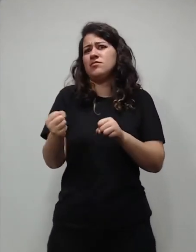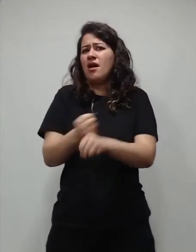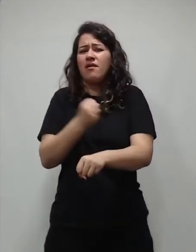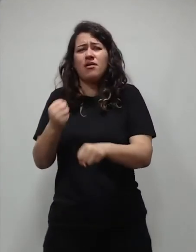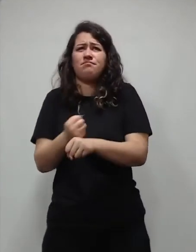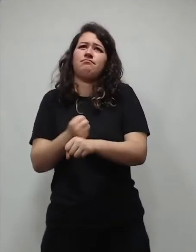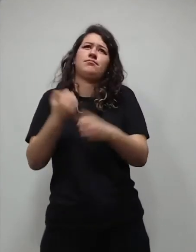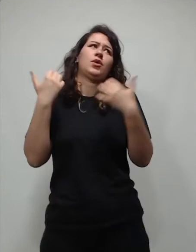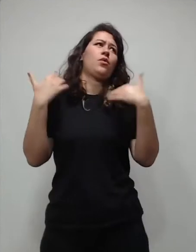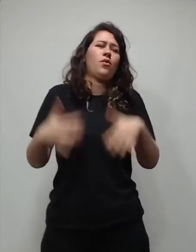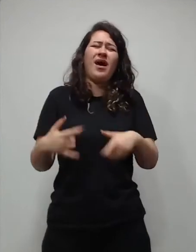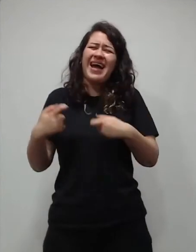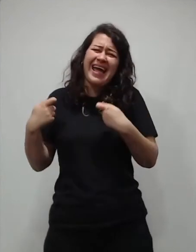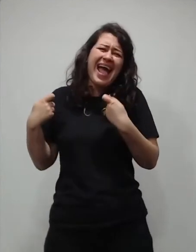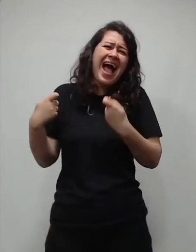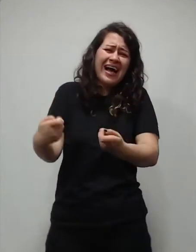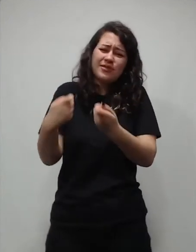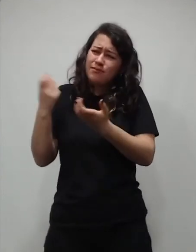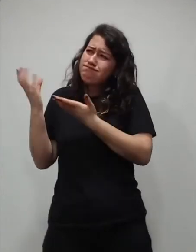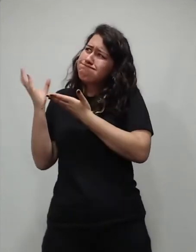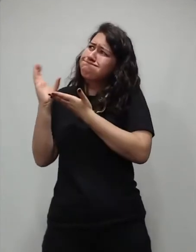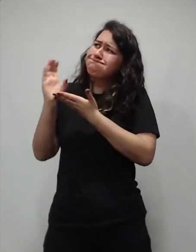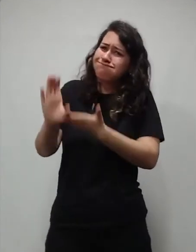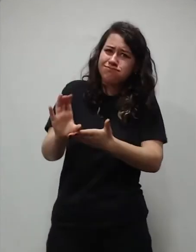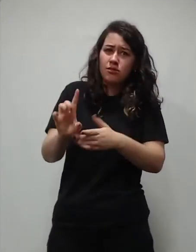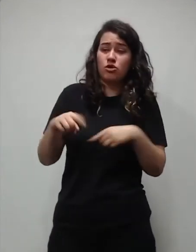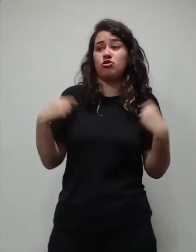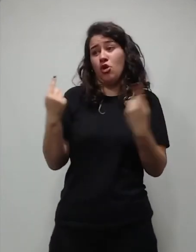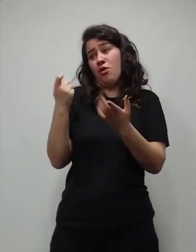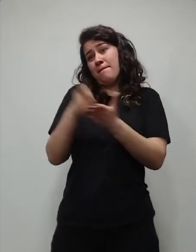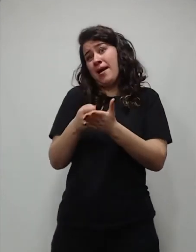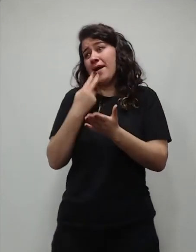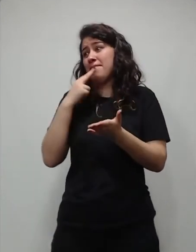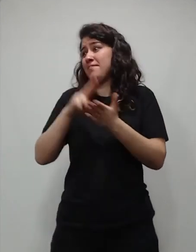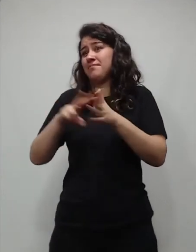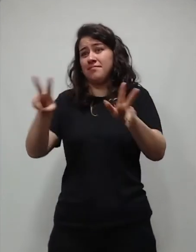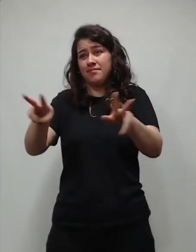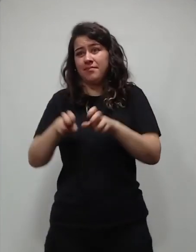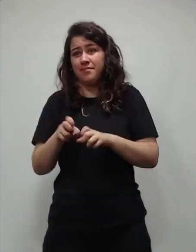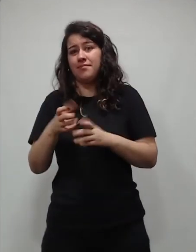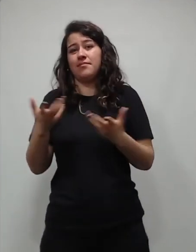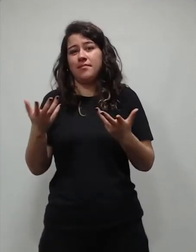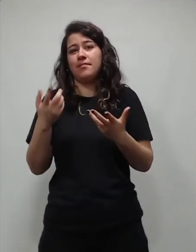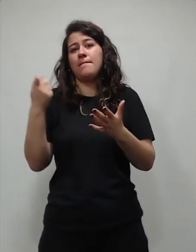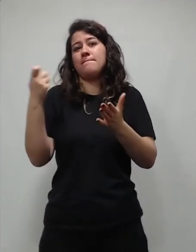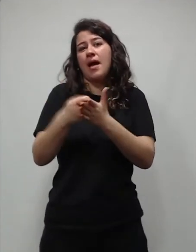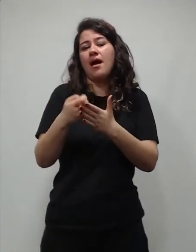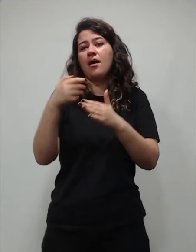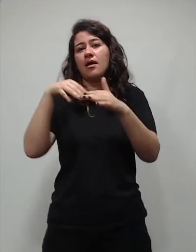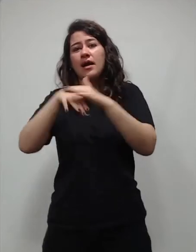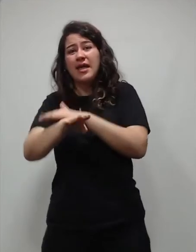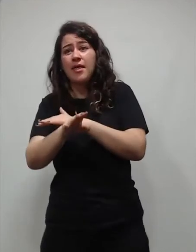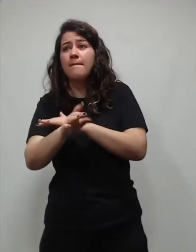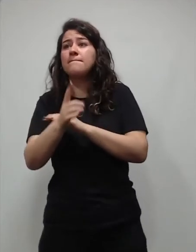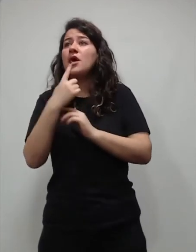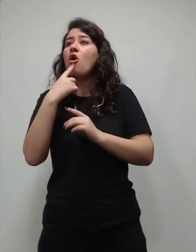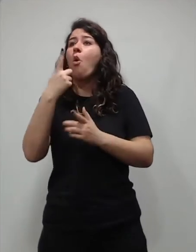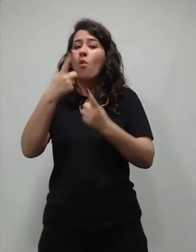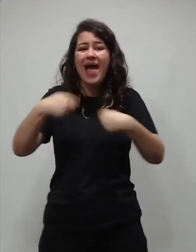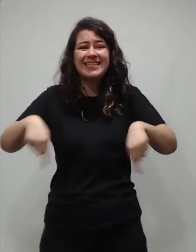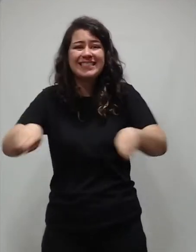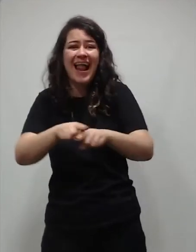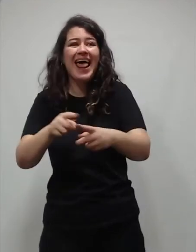enormes gastos que hemos pagado todos, por supuesto, en hotelería, y no hemos visto ninguna